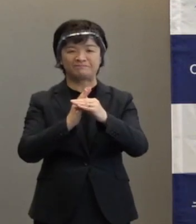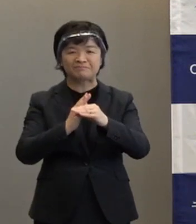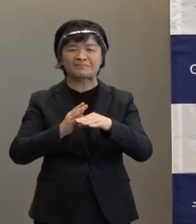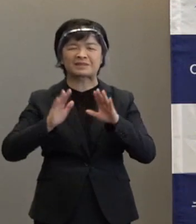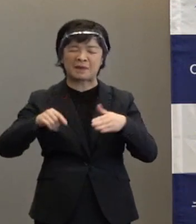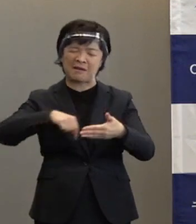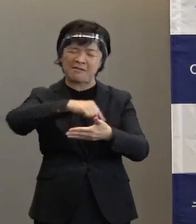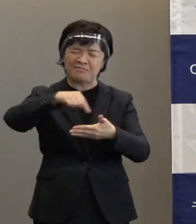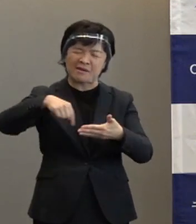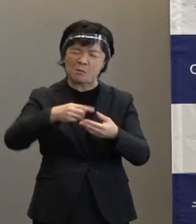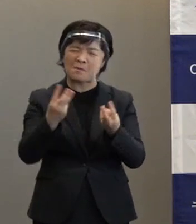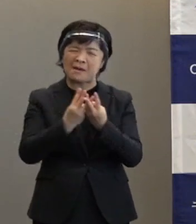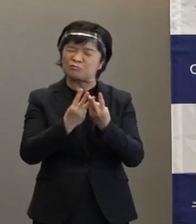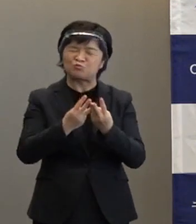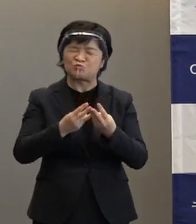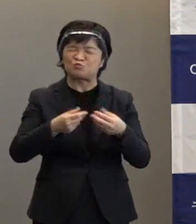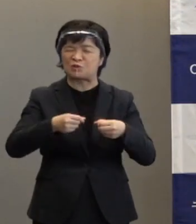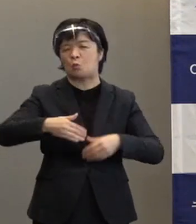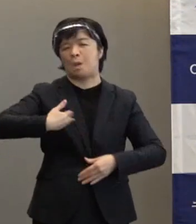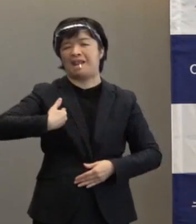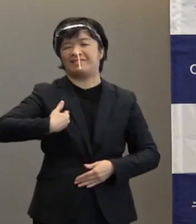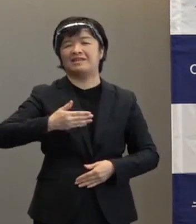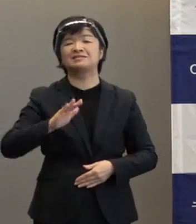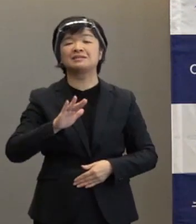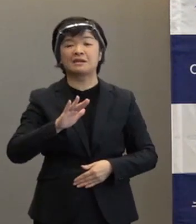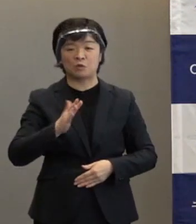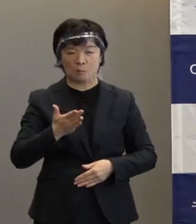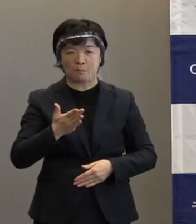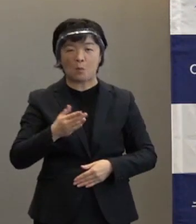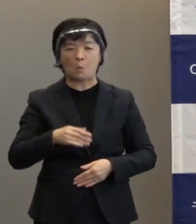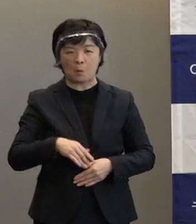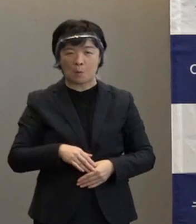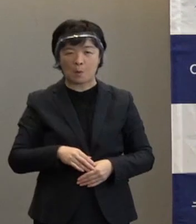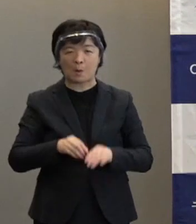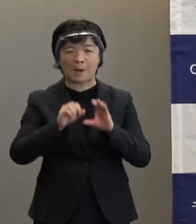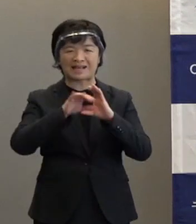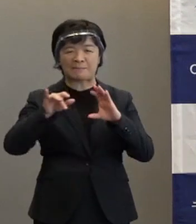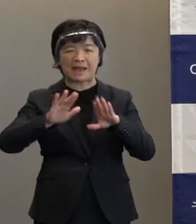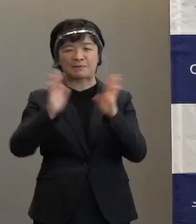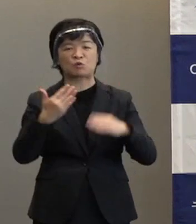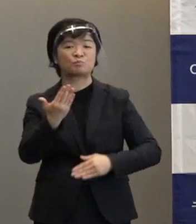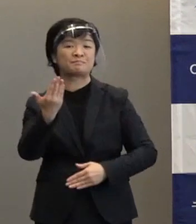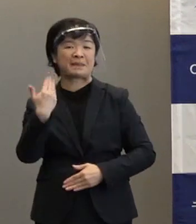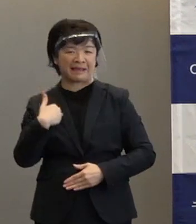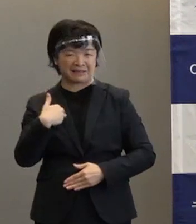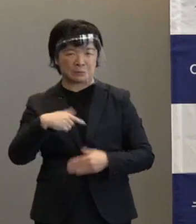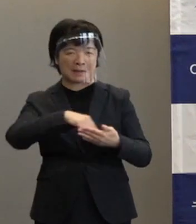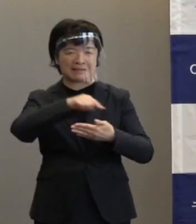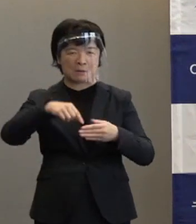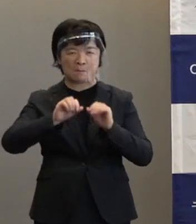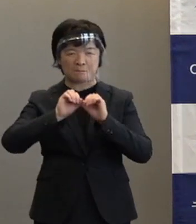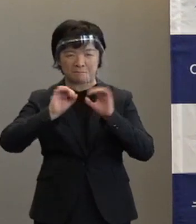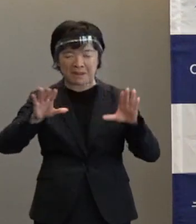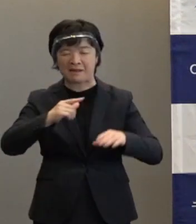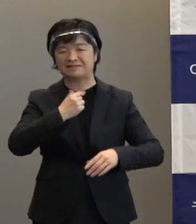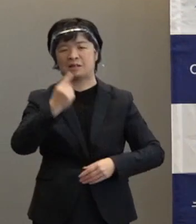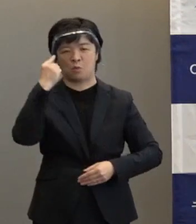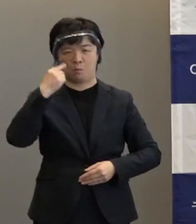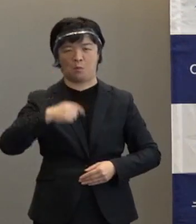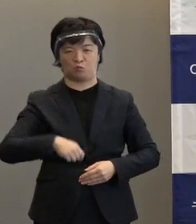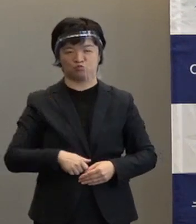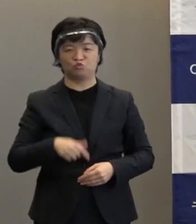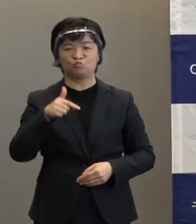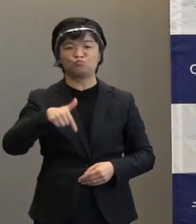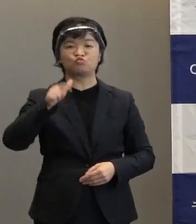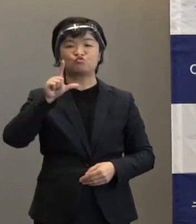ところはまとまっておりませんが、当然開始前には皆さんの方にお伝えをしたいというふうに考えております。プレミア率